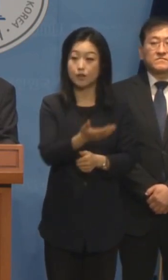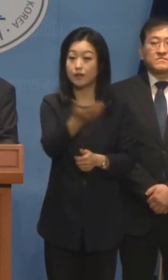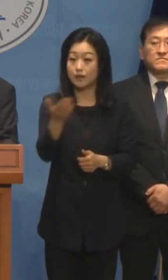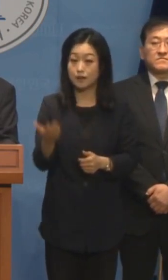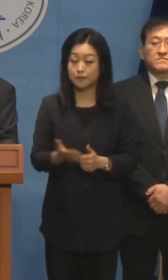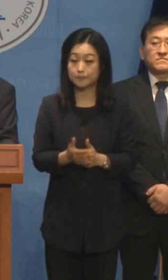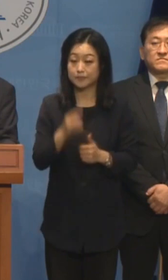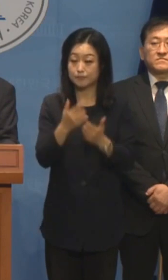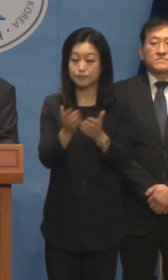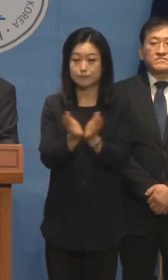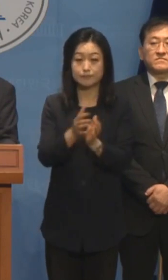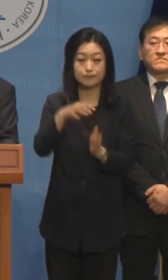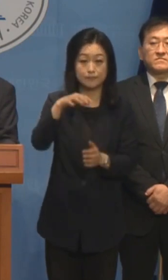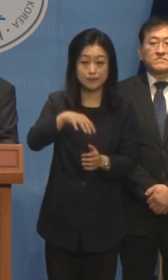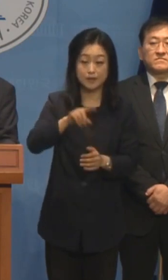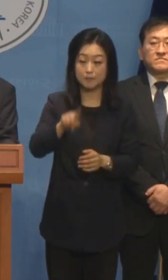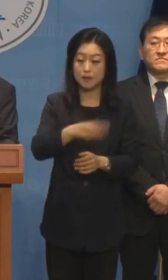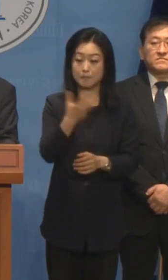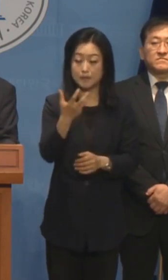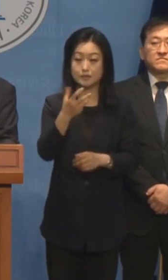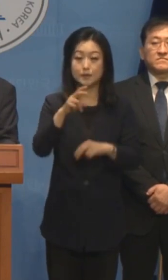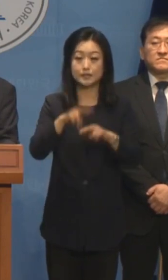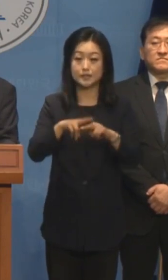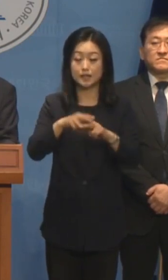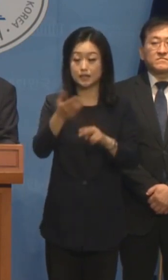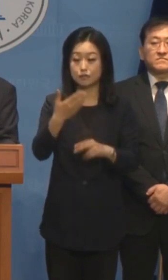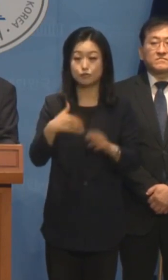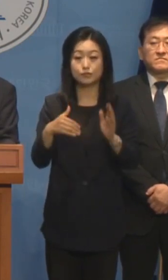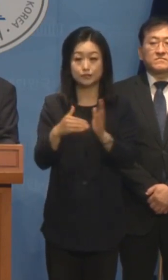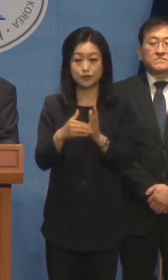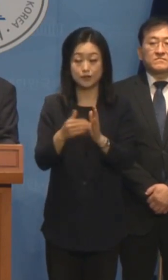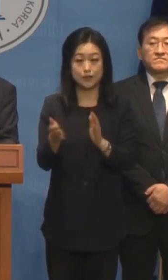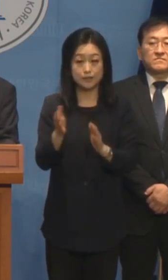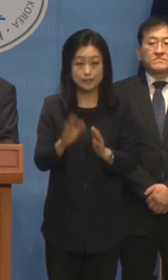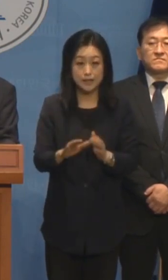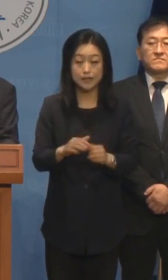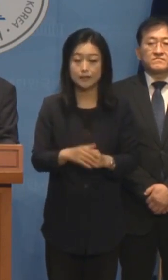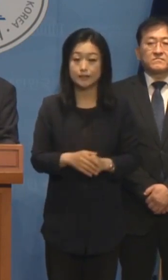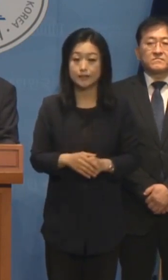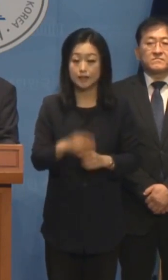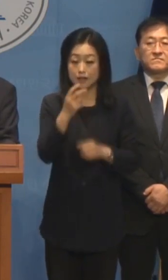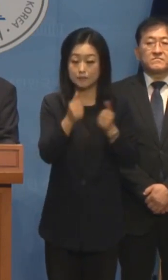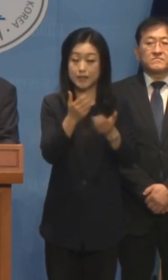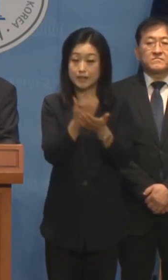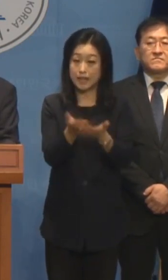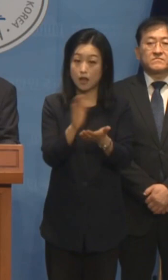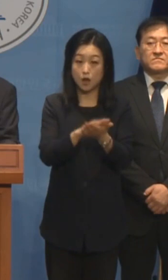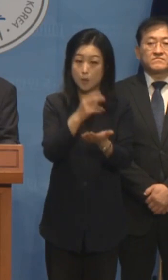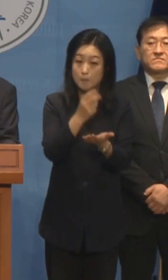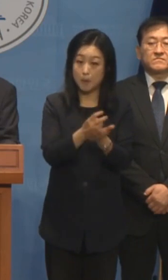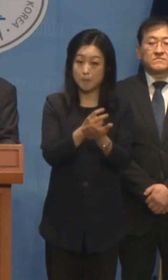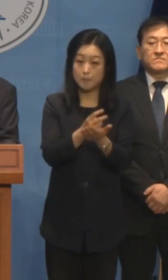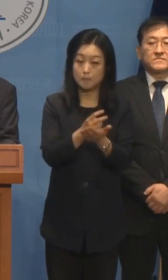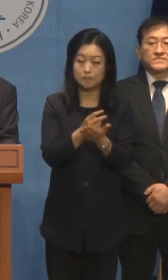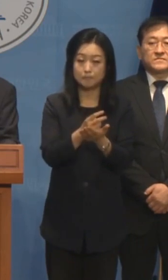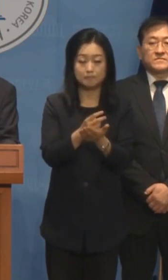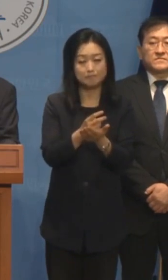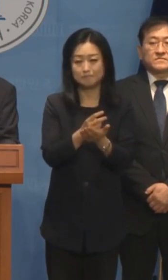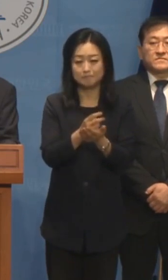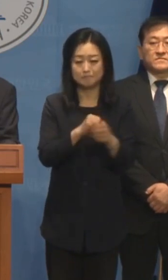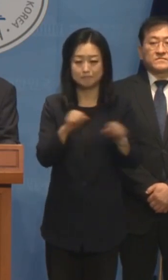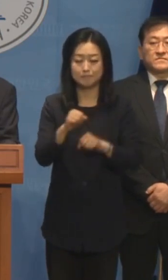여당인 민주당에게 180석의 의석을 주셨지만 시대적 과제인 검찰개혁 입법은 뒷전이었습니다.